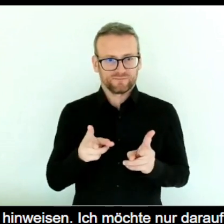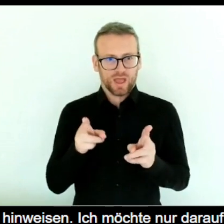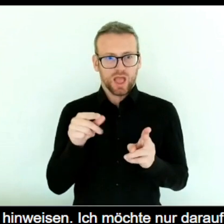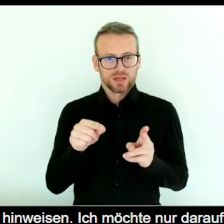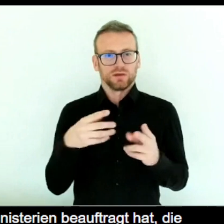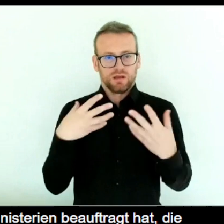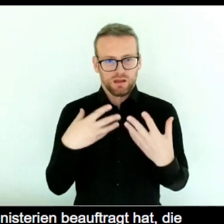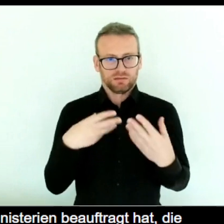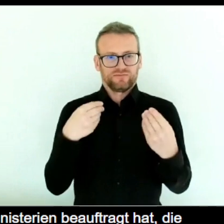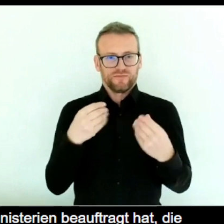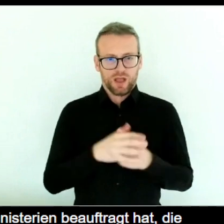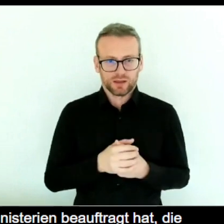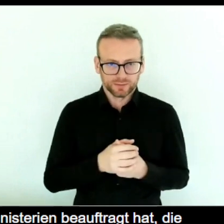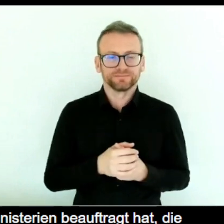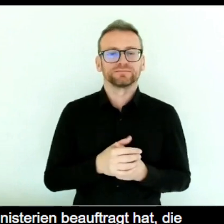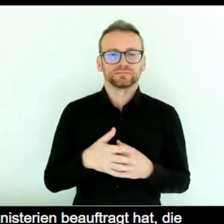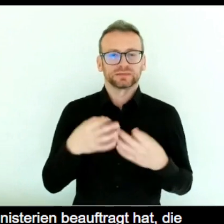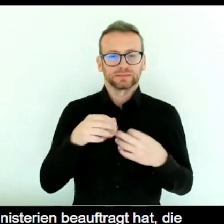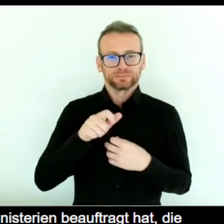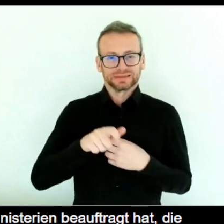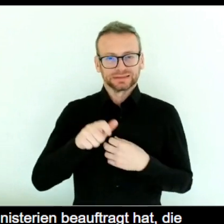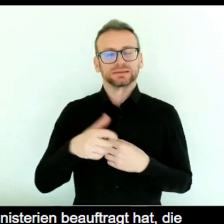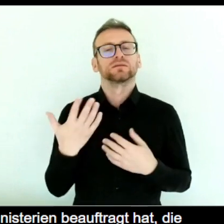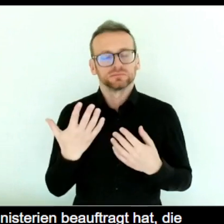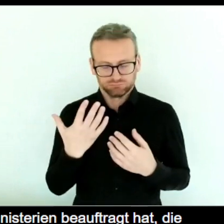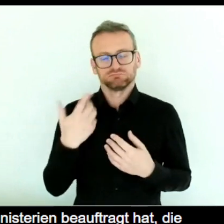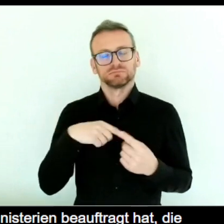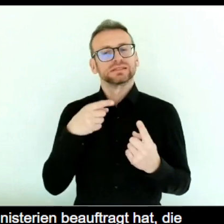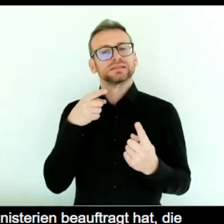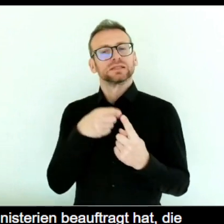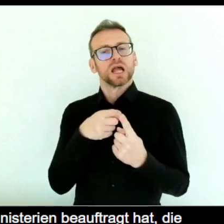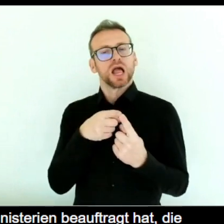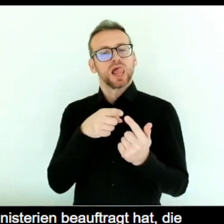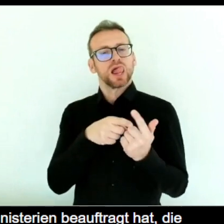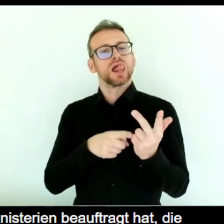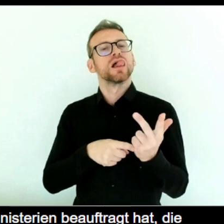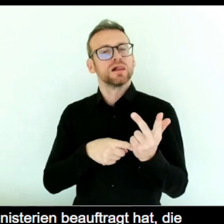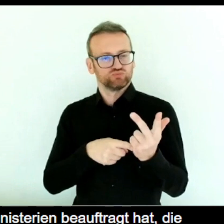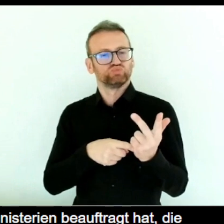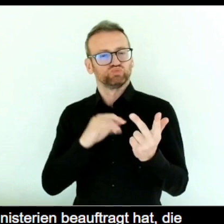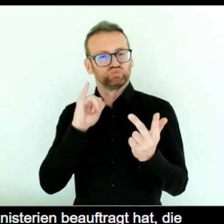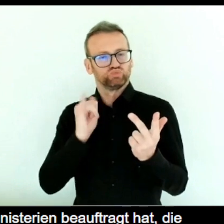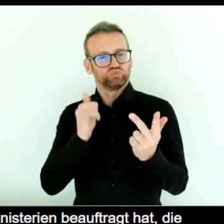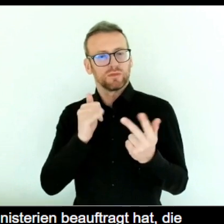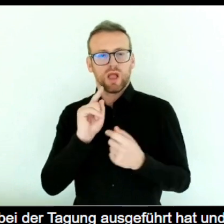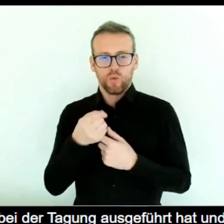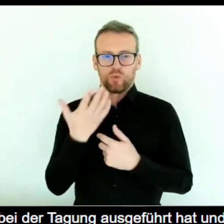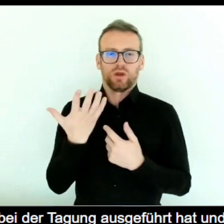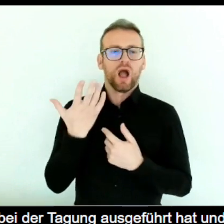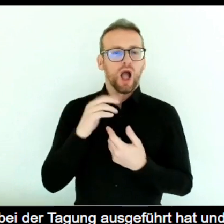nur, sondern wir handeln. Ich will jetzt gar nicht alle Themen durchdeklinieren. Sie haben das ja sicher noch in Erinnerung von letzter Woche. Aber als Beispiel,